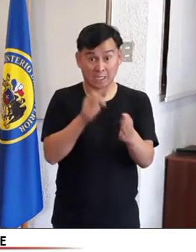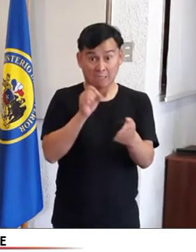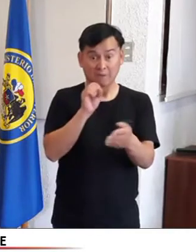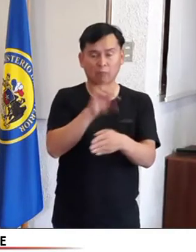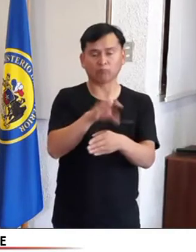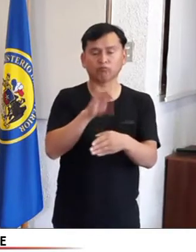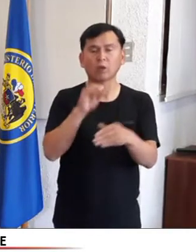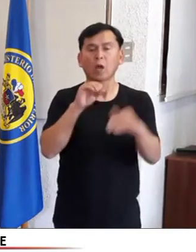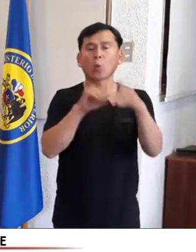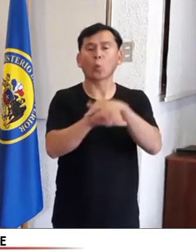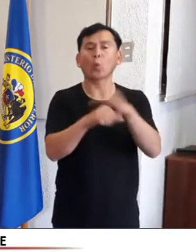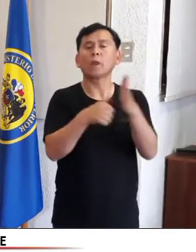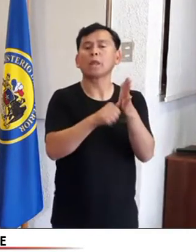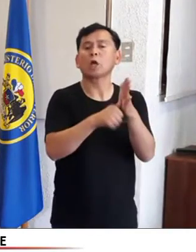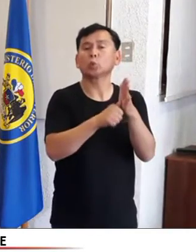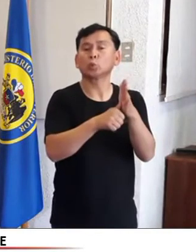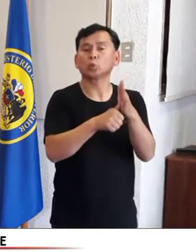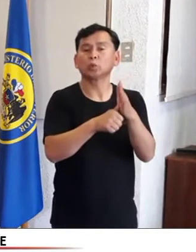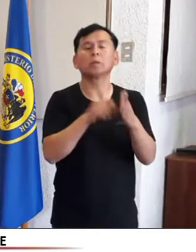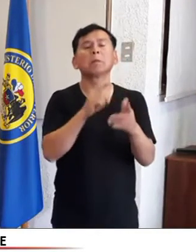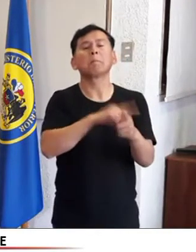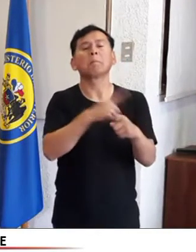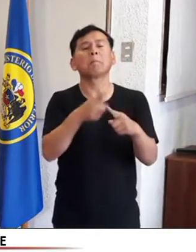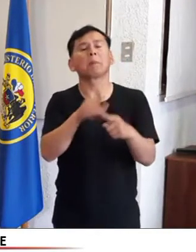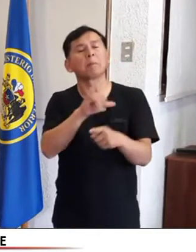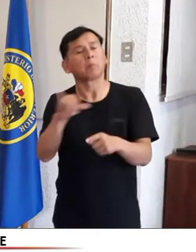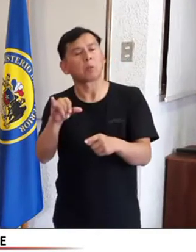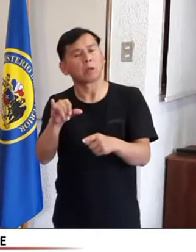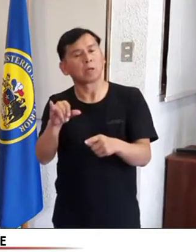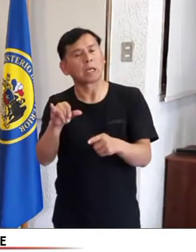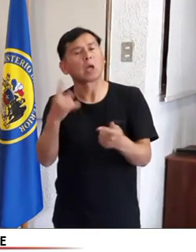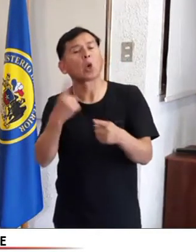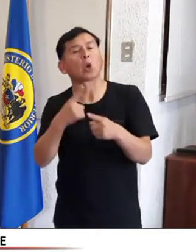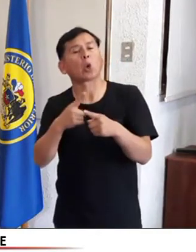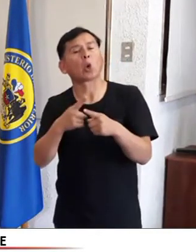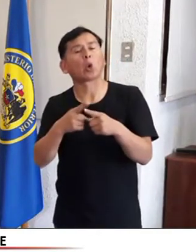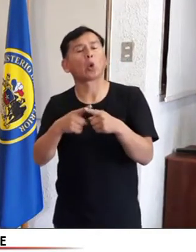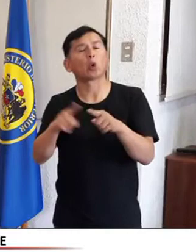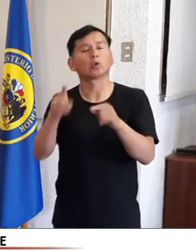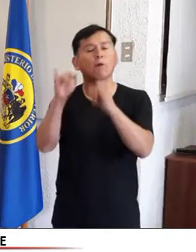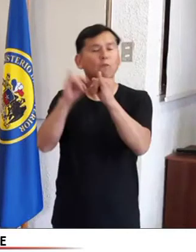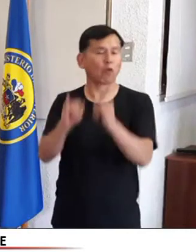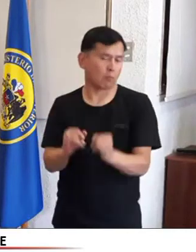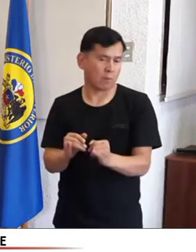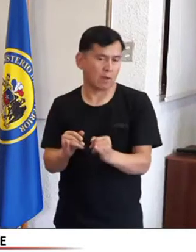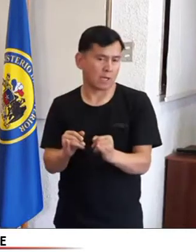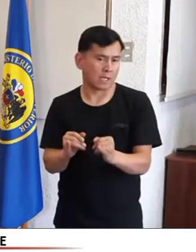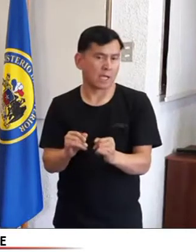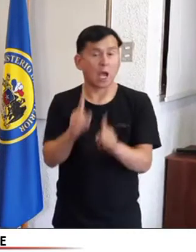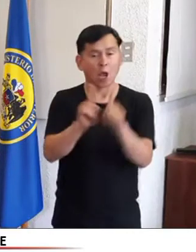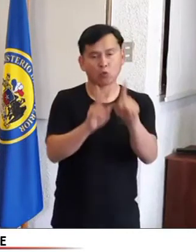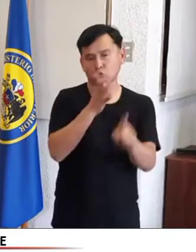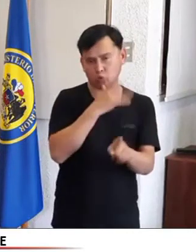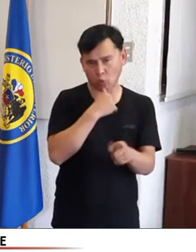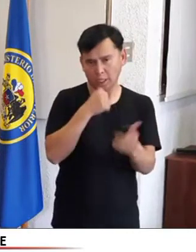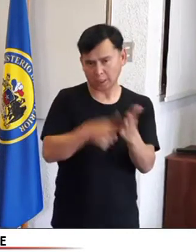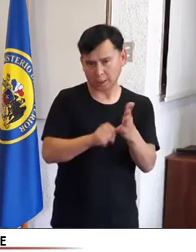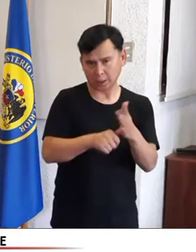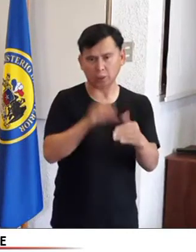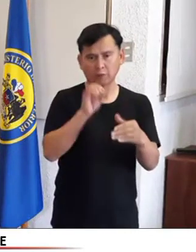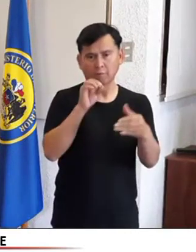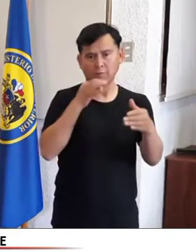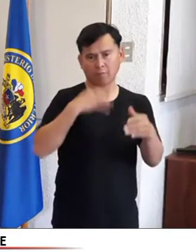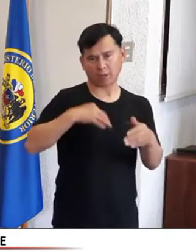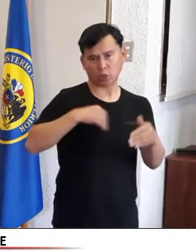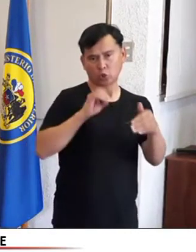depósito a las cuentas RUT para posteriormente poder canalizar el pago a aquellas personas que no tienen cuenta RUT y lo hacían